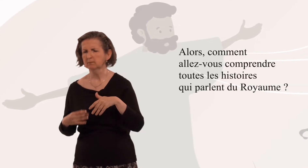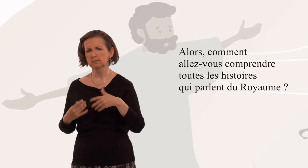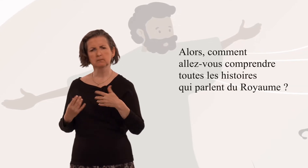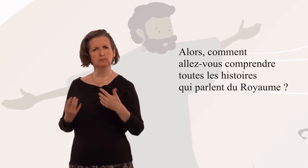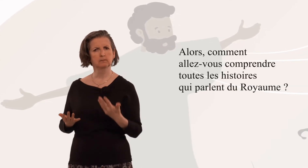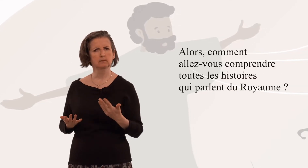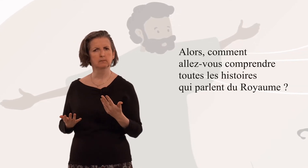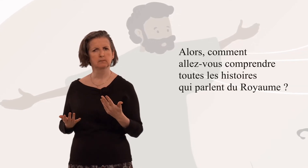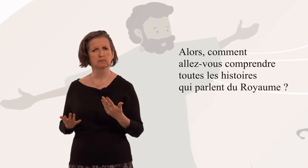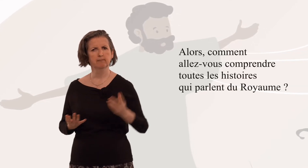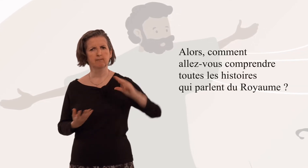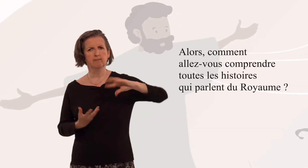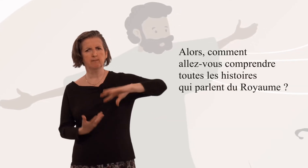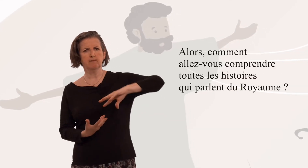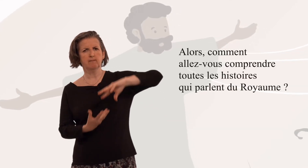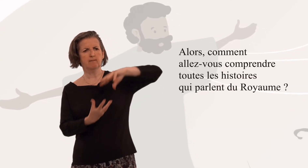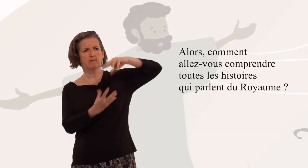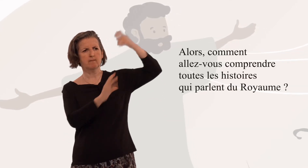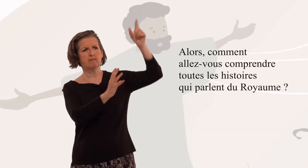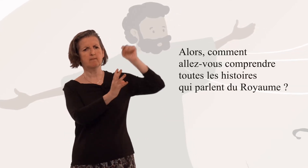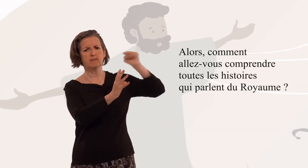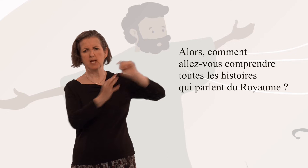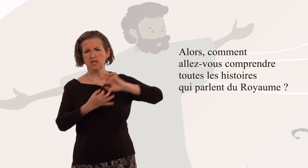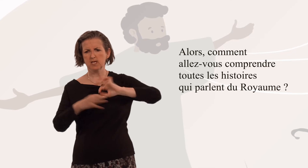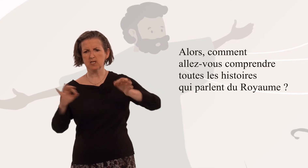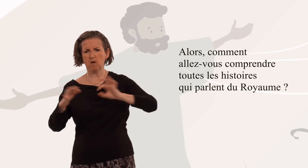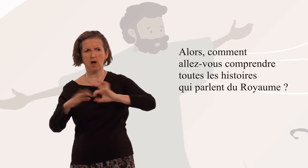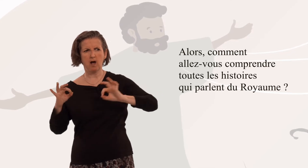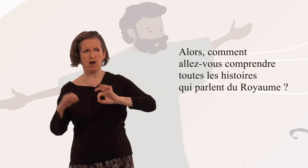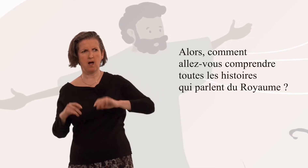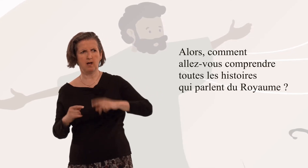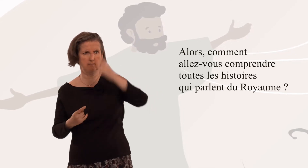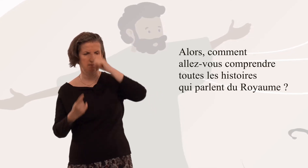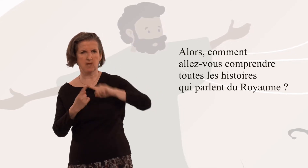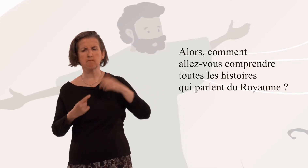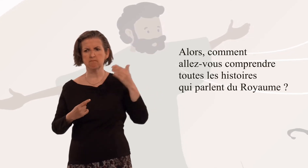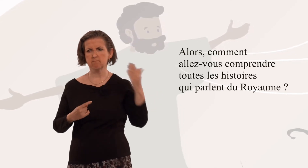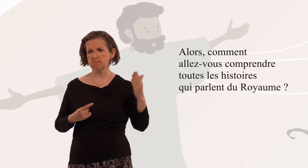Alors, comment allez-vous comprendre toutes les histoires qui parlent du royaume ?